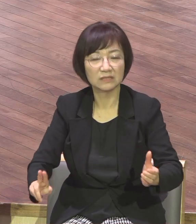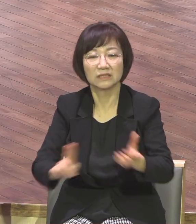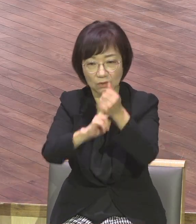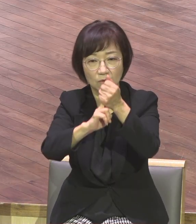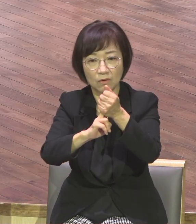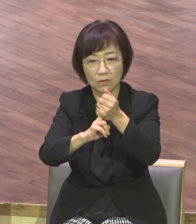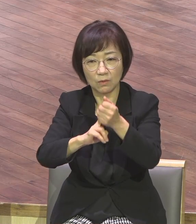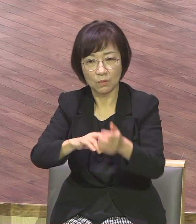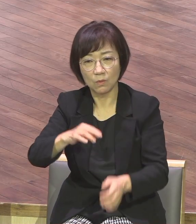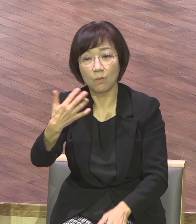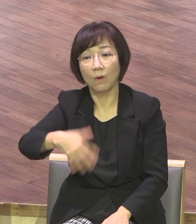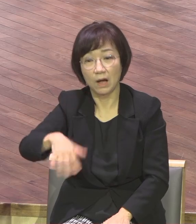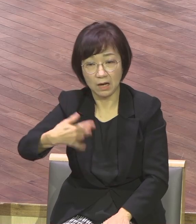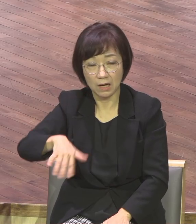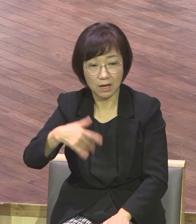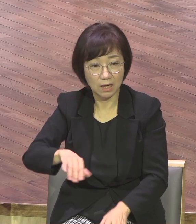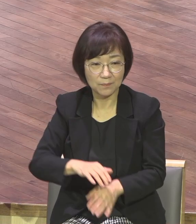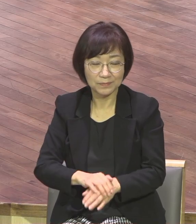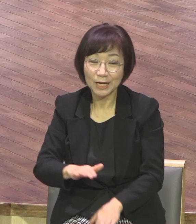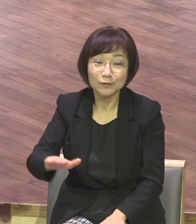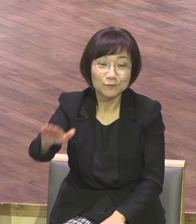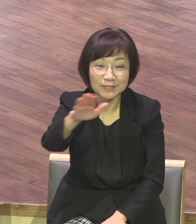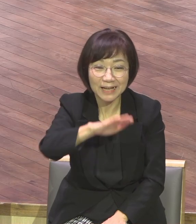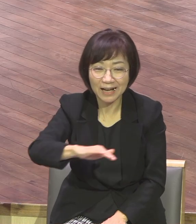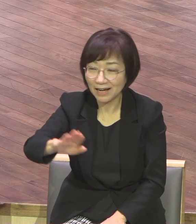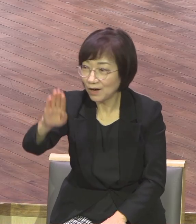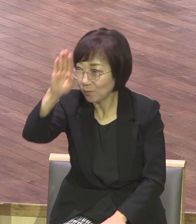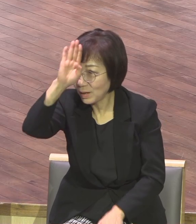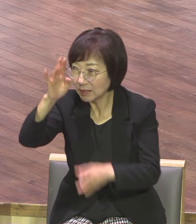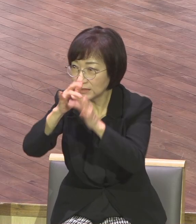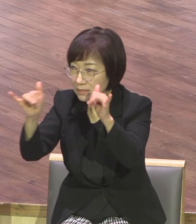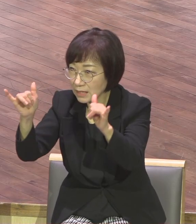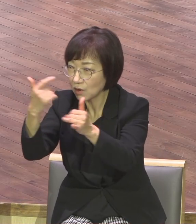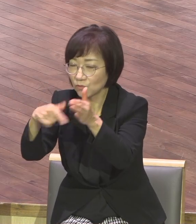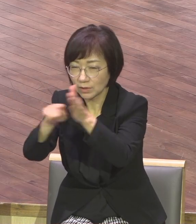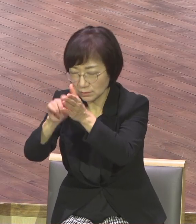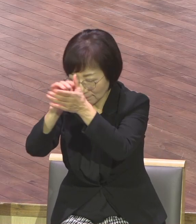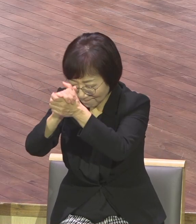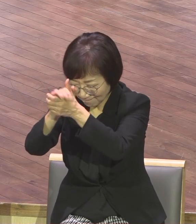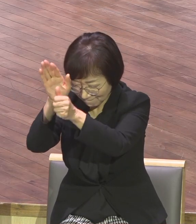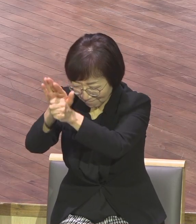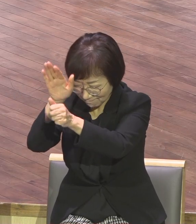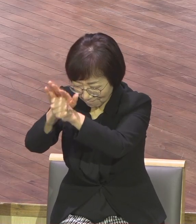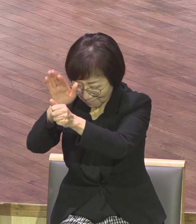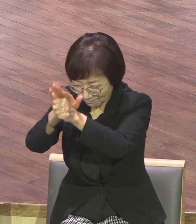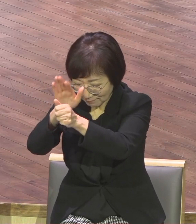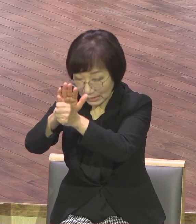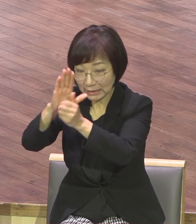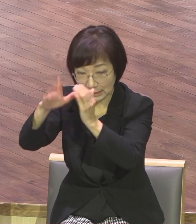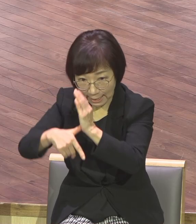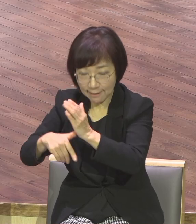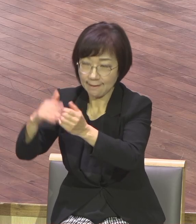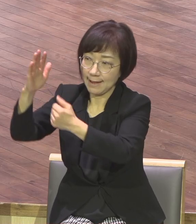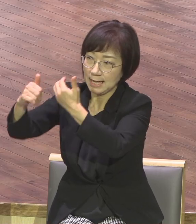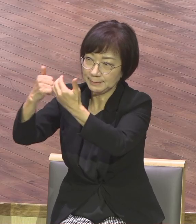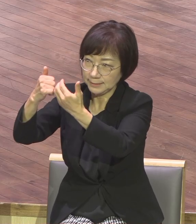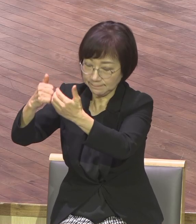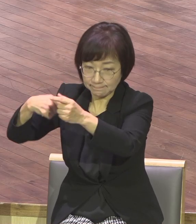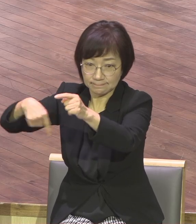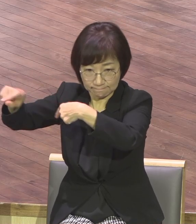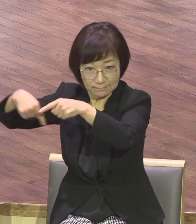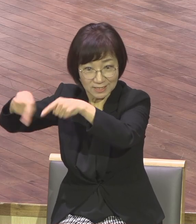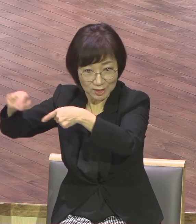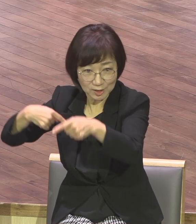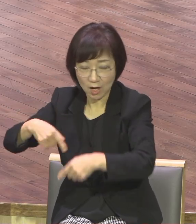왜 환자들 위해 기도합니까? 왜 암환자들 위해 중환자 기도합니까? 우리가 기도해 주면 하나님 역사하셔서 그 아픈